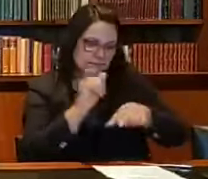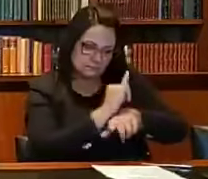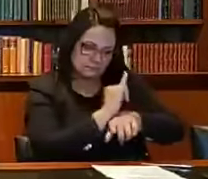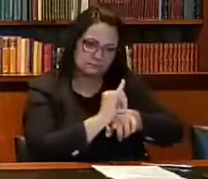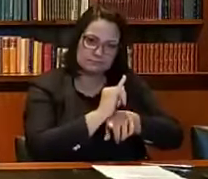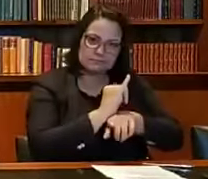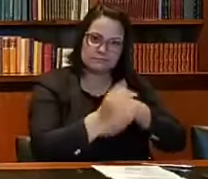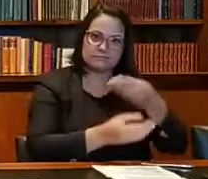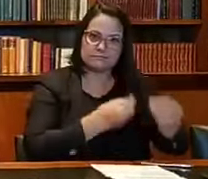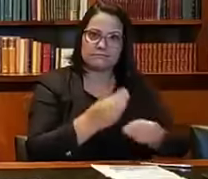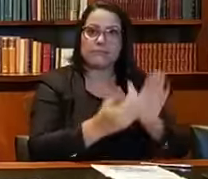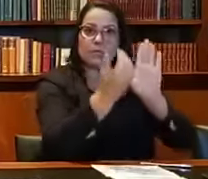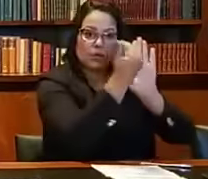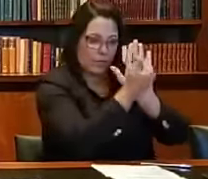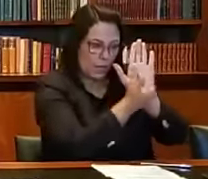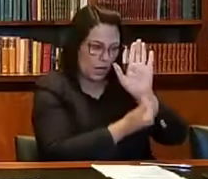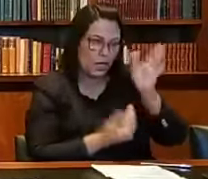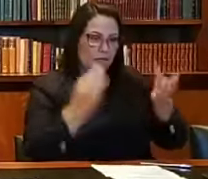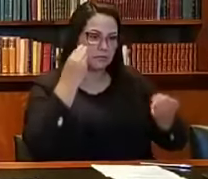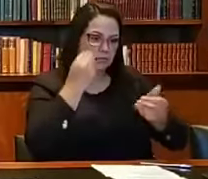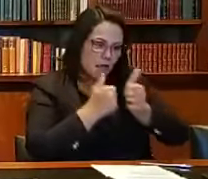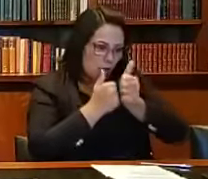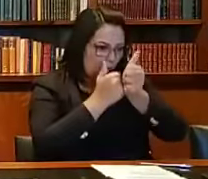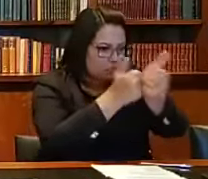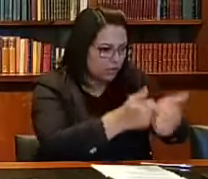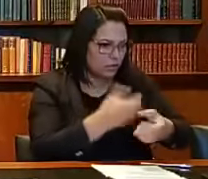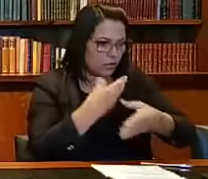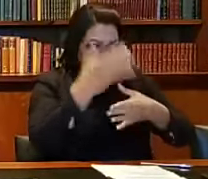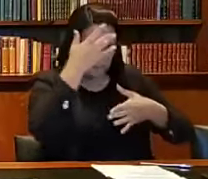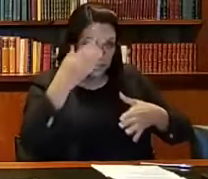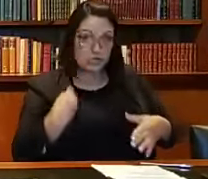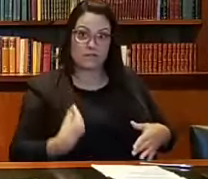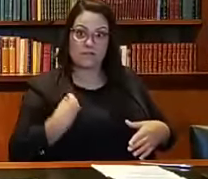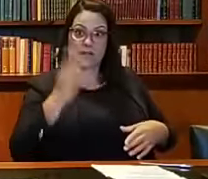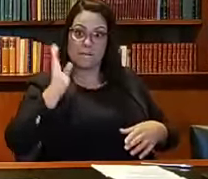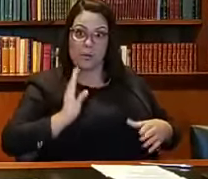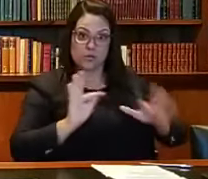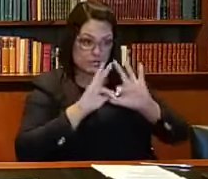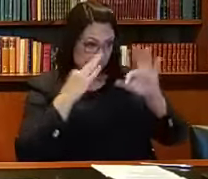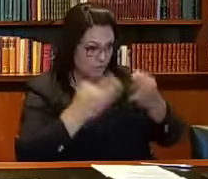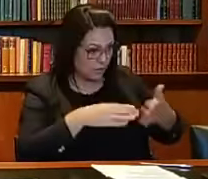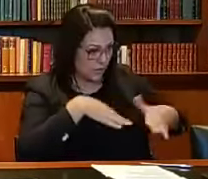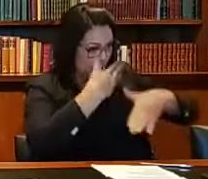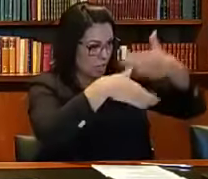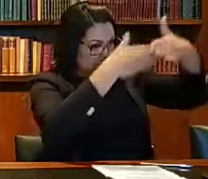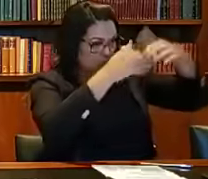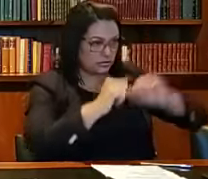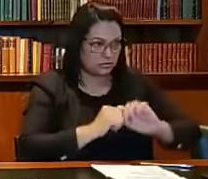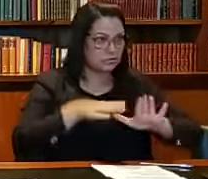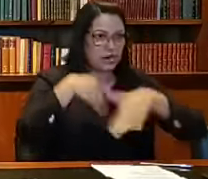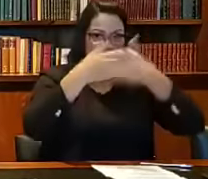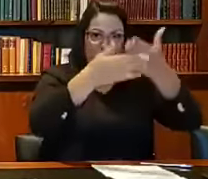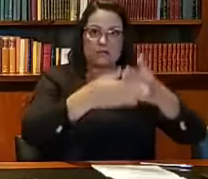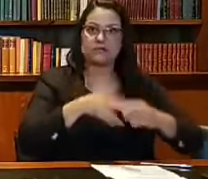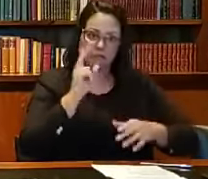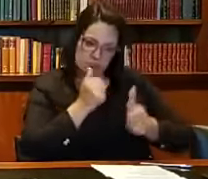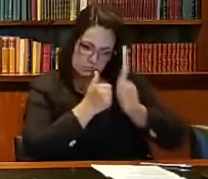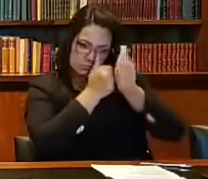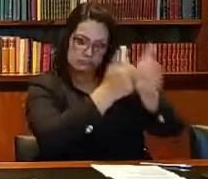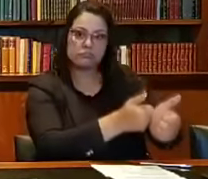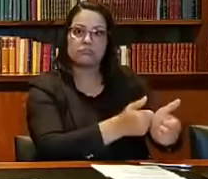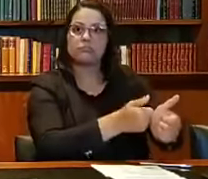do programa, de acompanhamento da evolução das pessoas que estão no Bolsa Família, nós temos o anúncio de